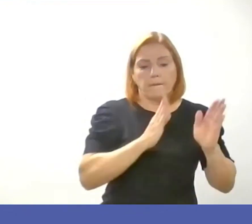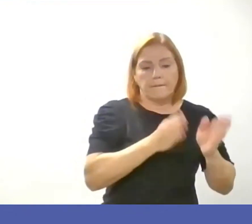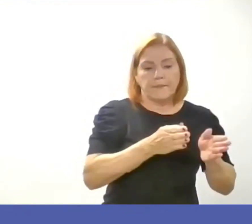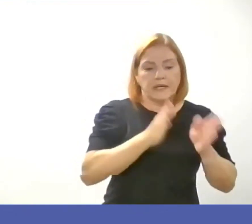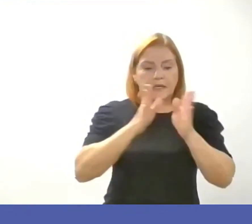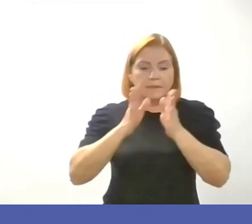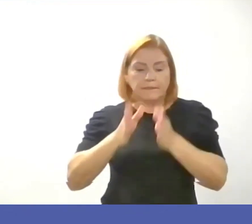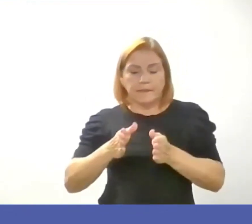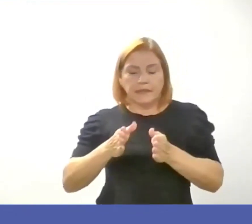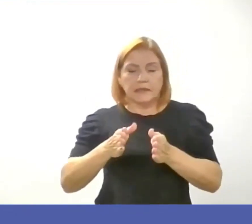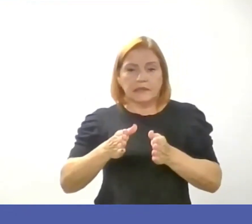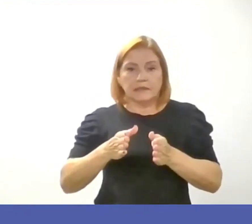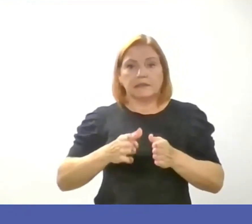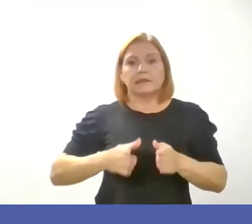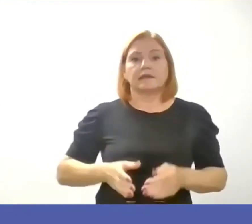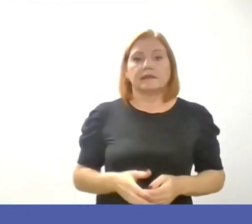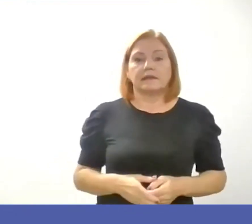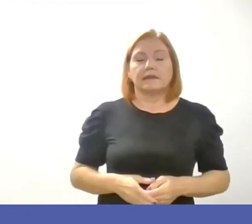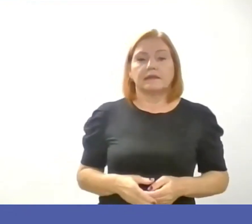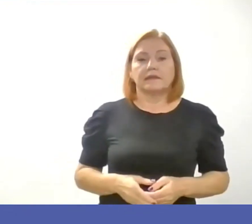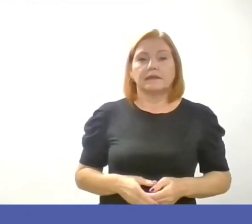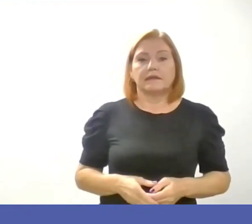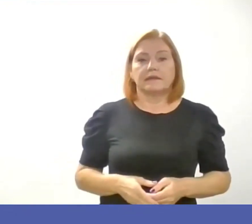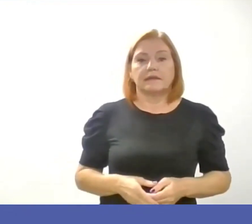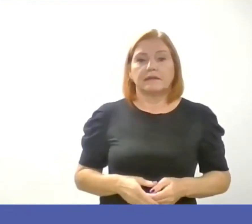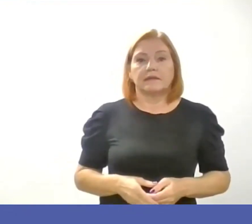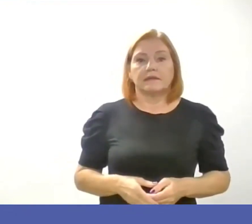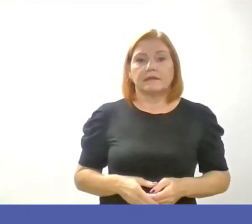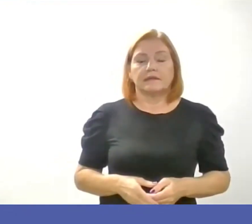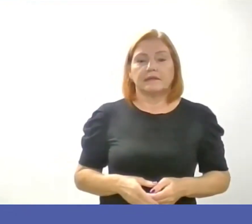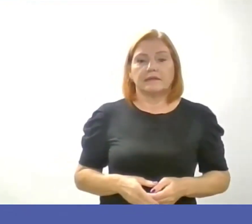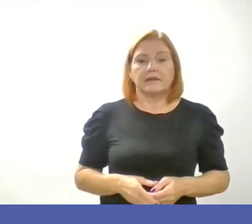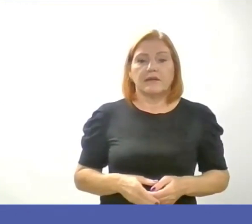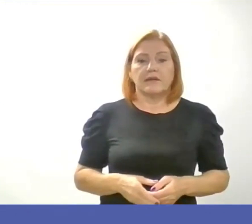os meados da era da igreja.